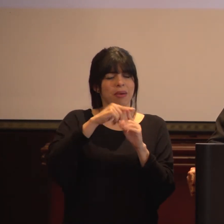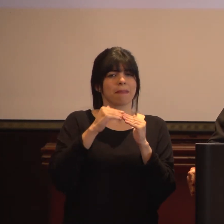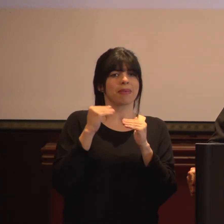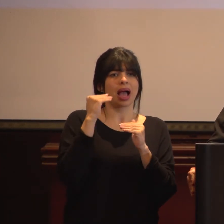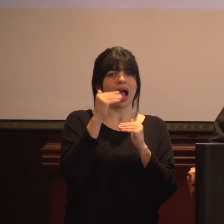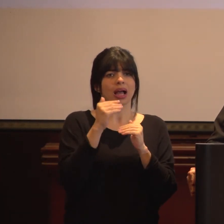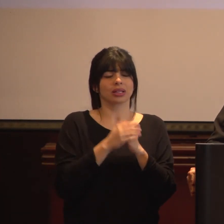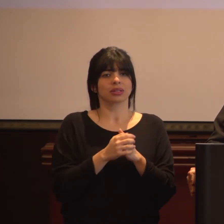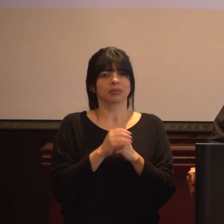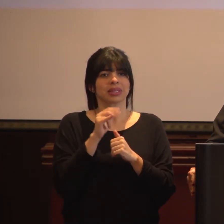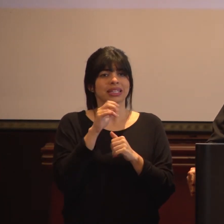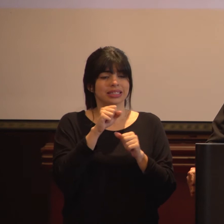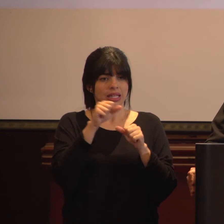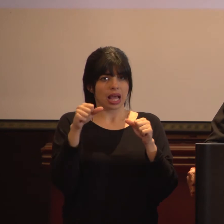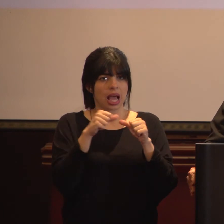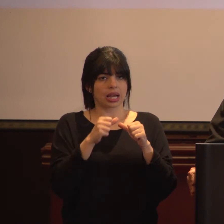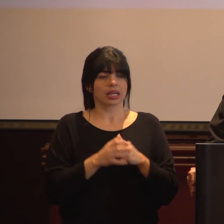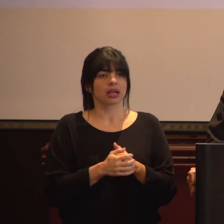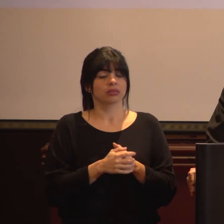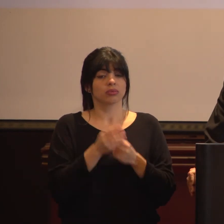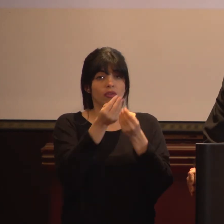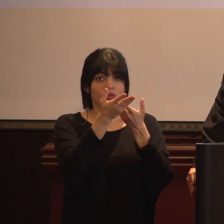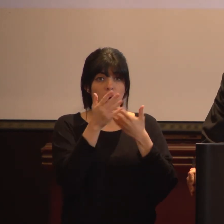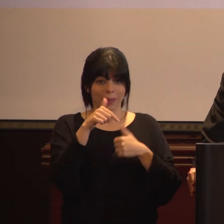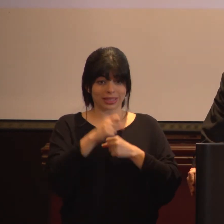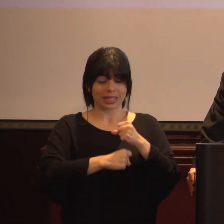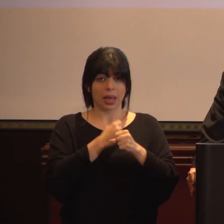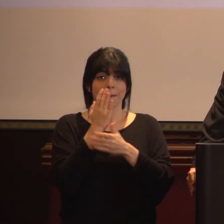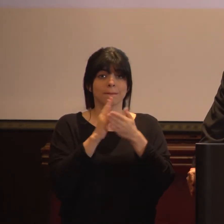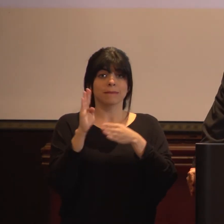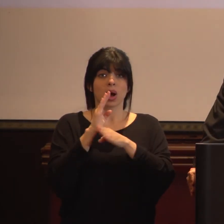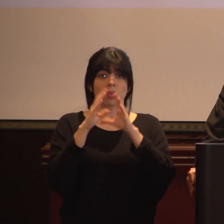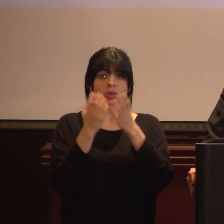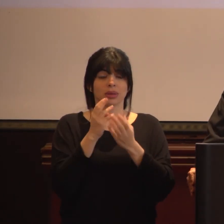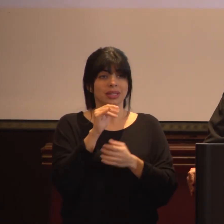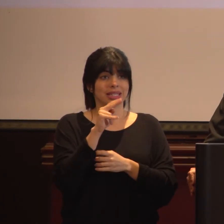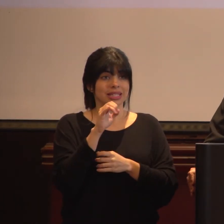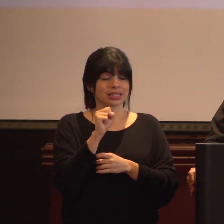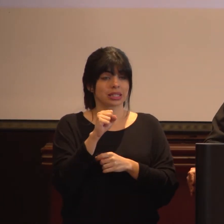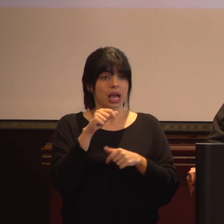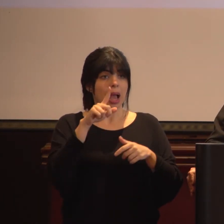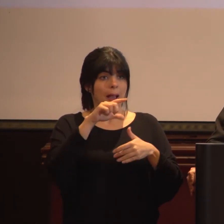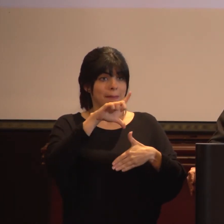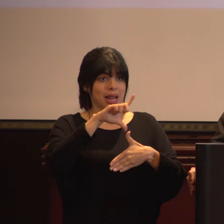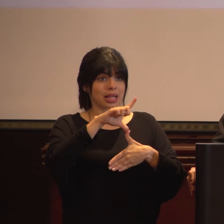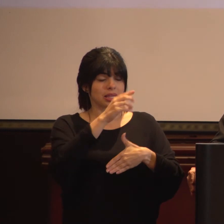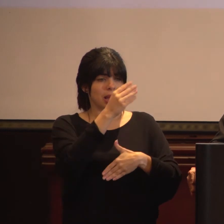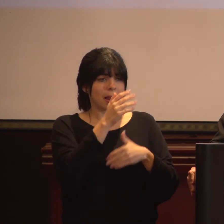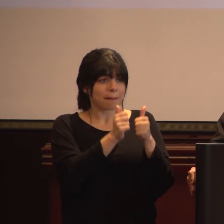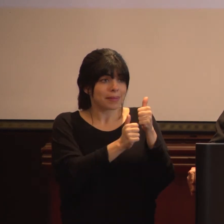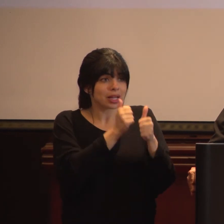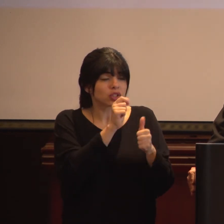proporción de niní en la región un reporte de este año del Banco Mundial sobre los niní en América Latina revela que la